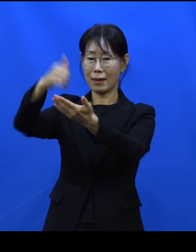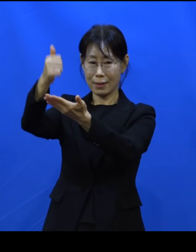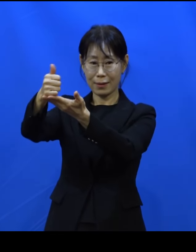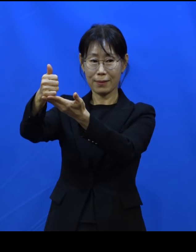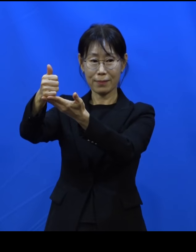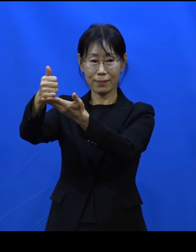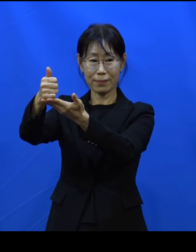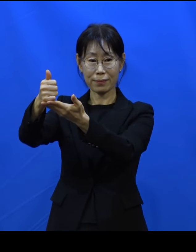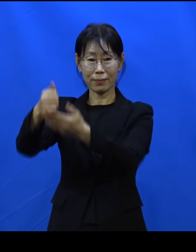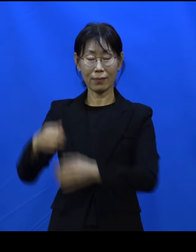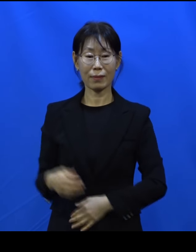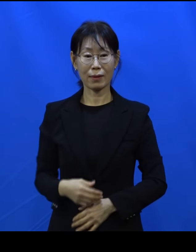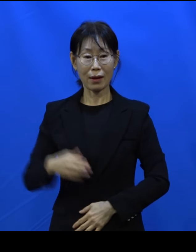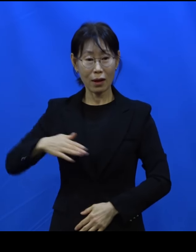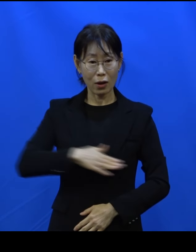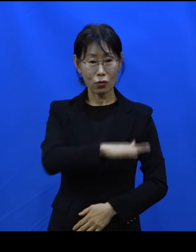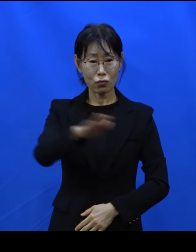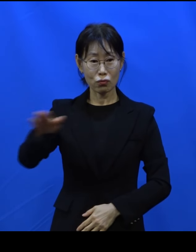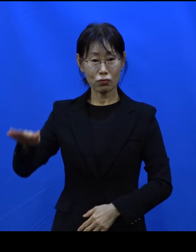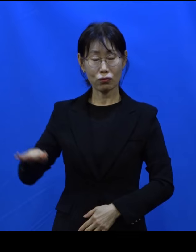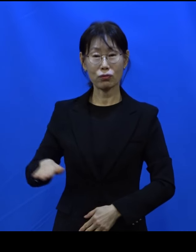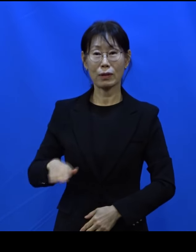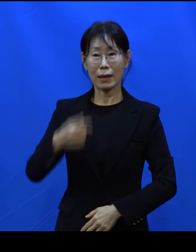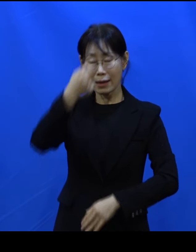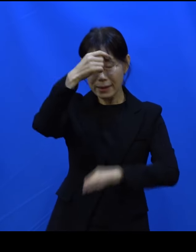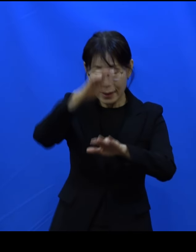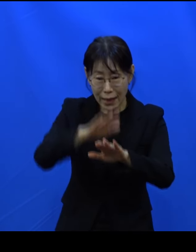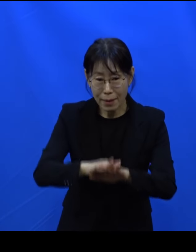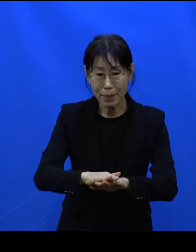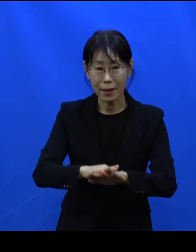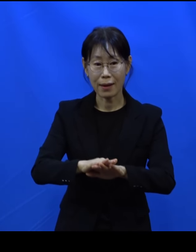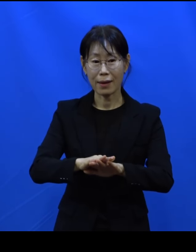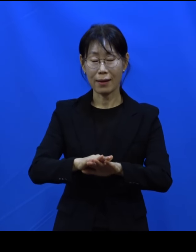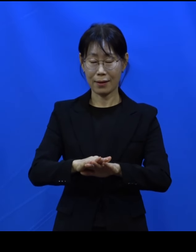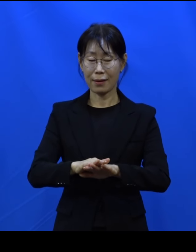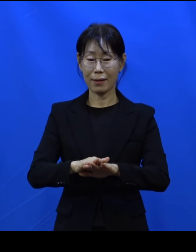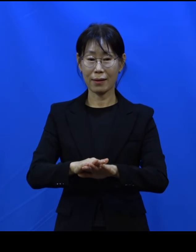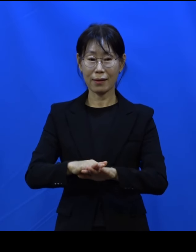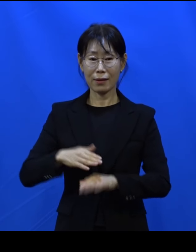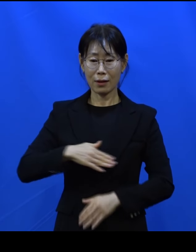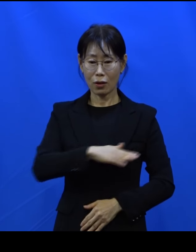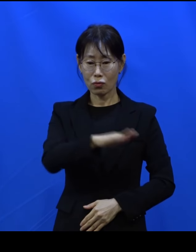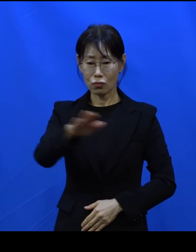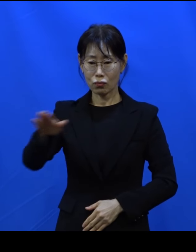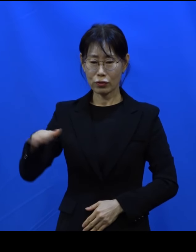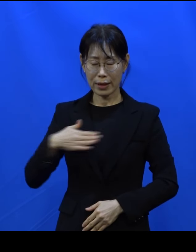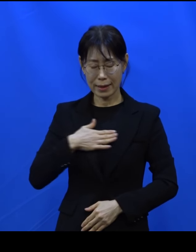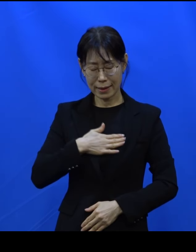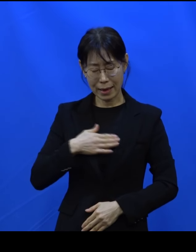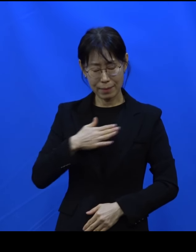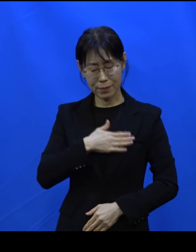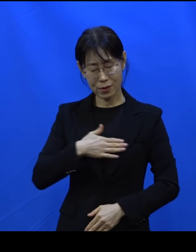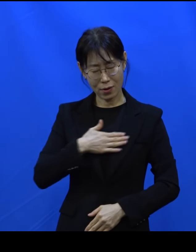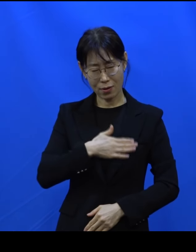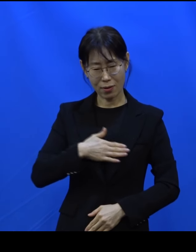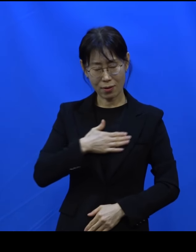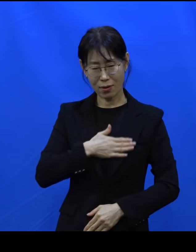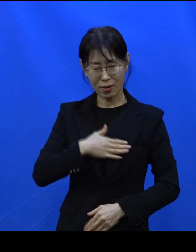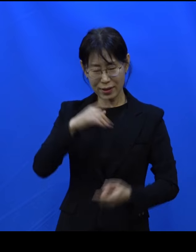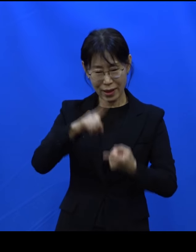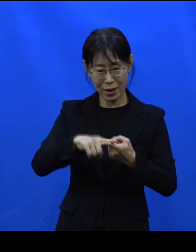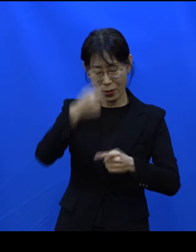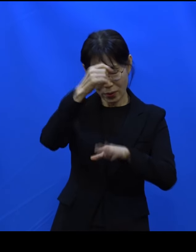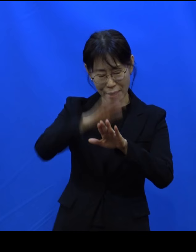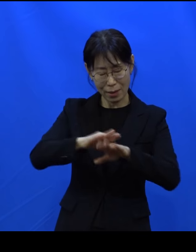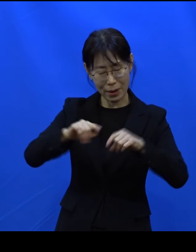예. 우리의 감정, 우리의 기호가 중요해요. 예배도 우리의 감정, 우리의 기호, 우리의 스타일이 중요하지 않아요. 그분이